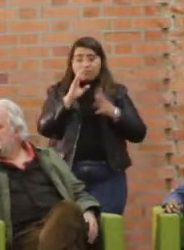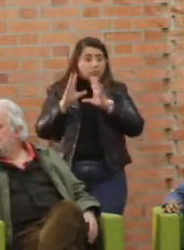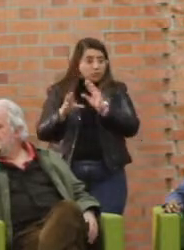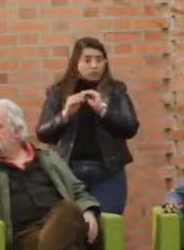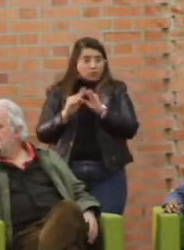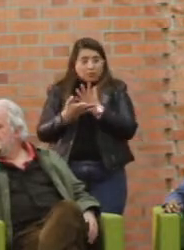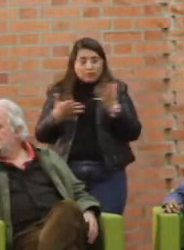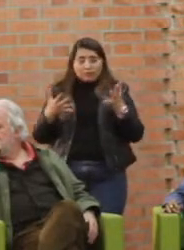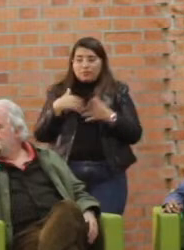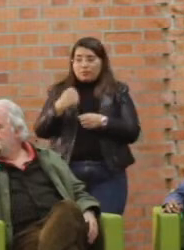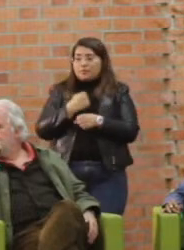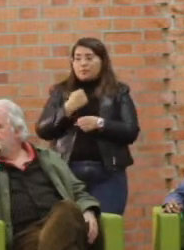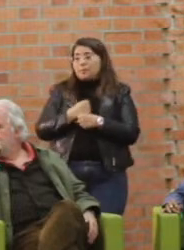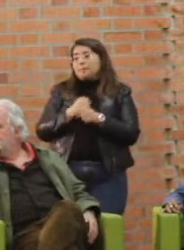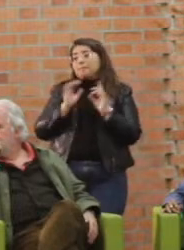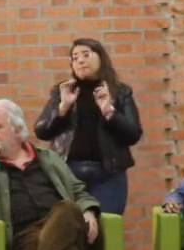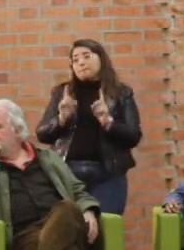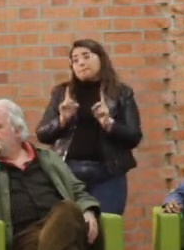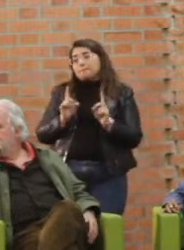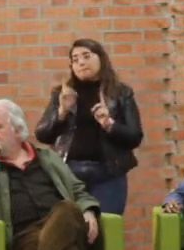no personalmente pero